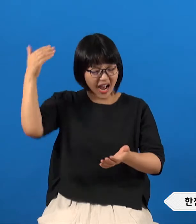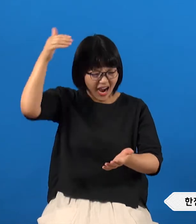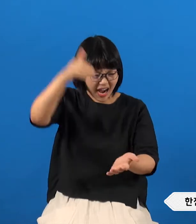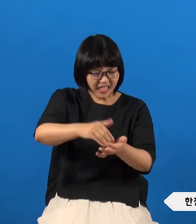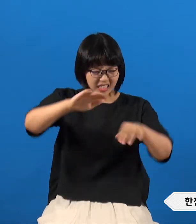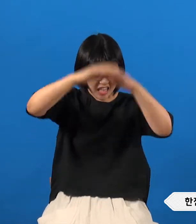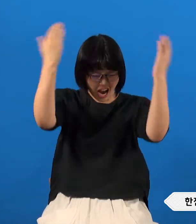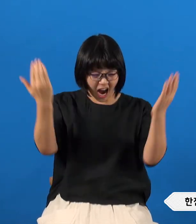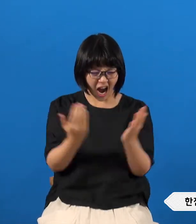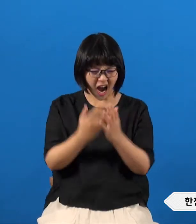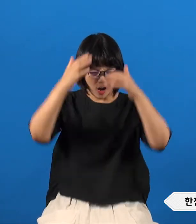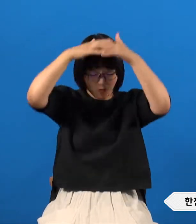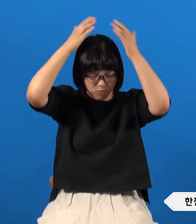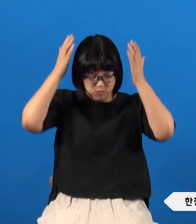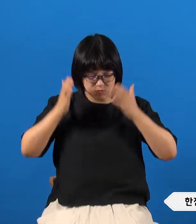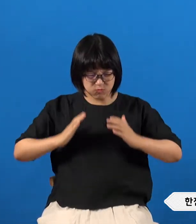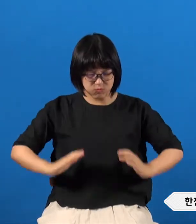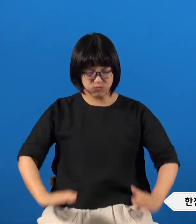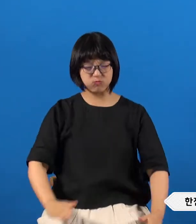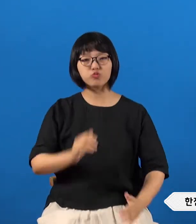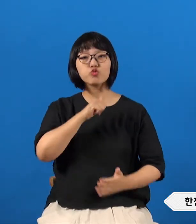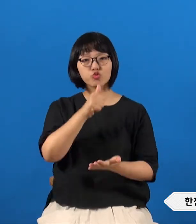발끝까지 죄로 가득 찬